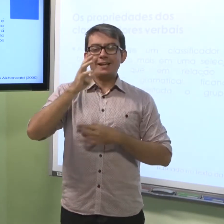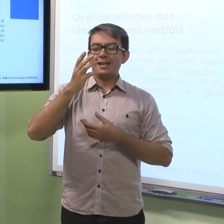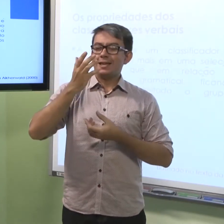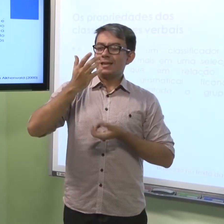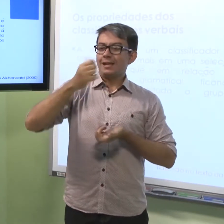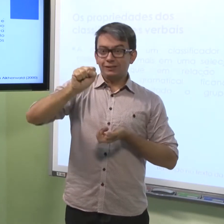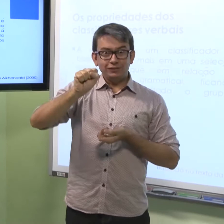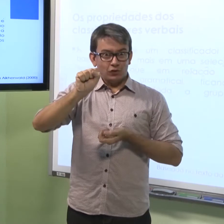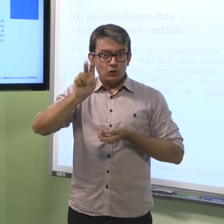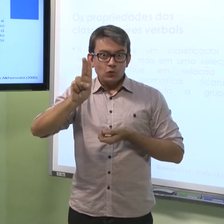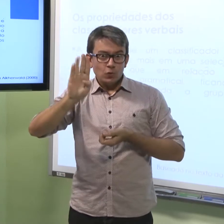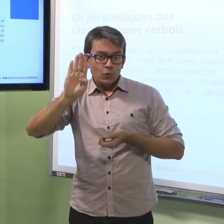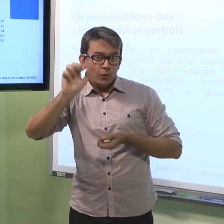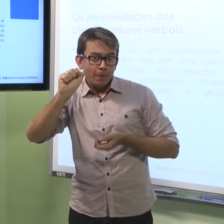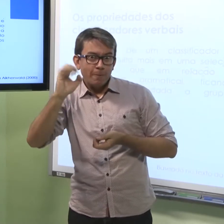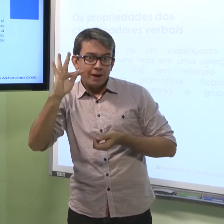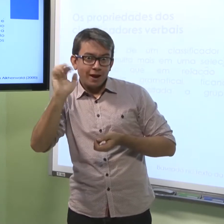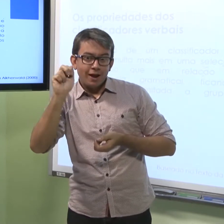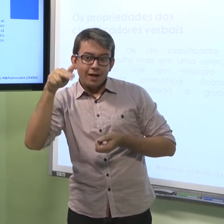Eu tenho as propriedades dos